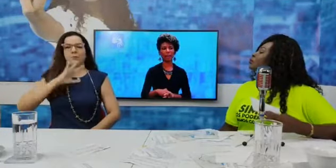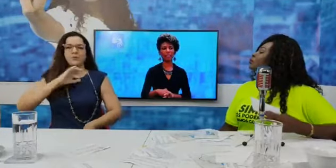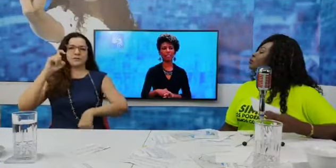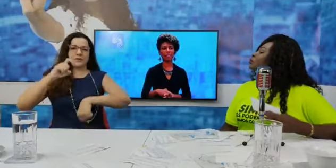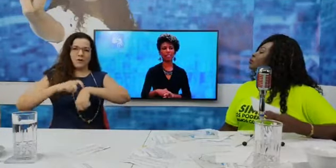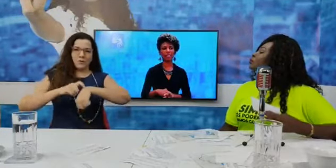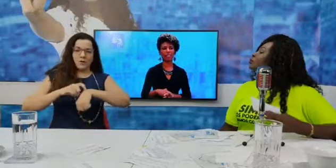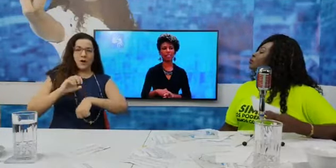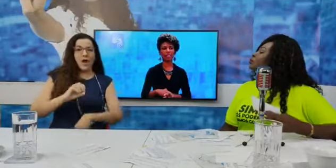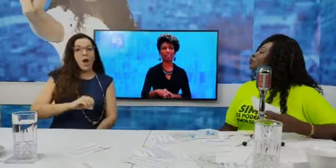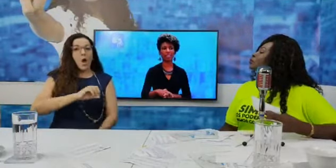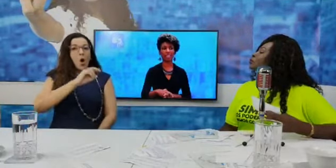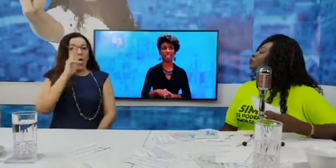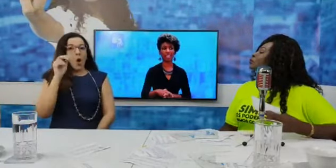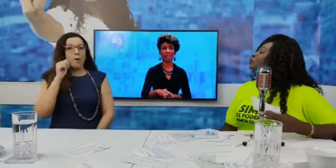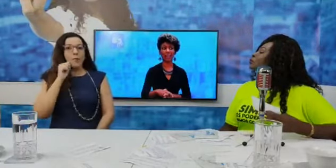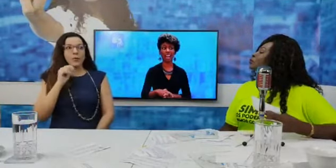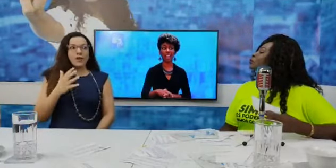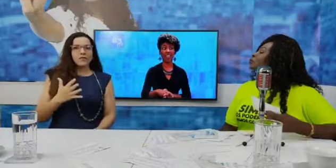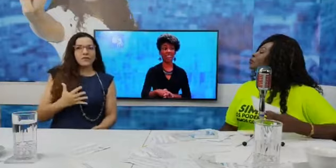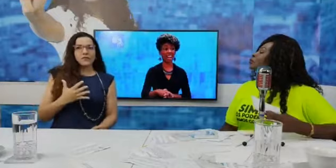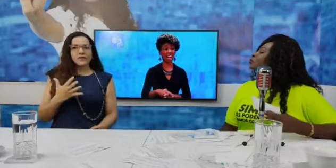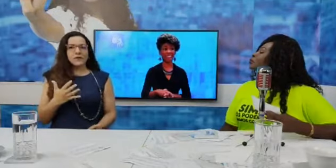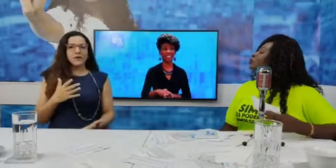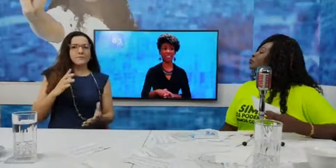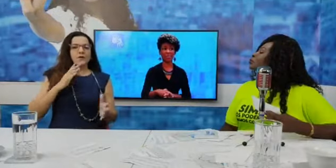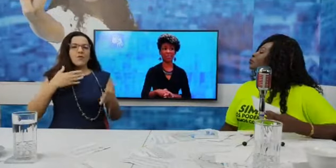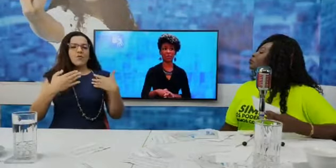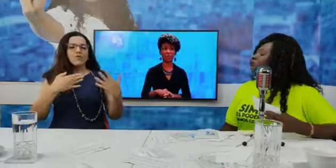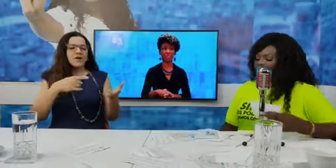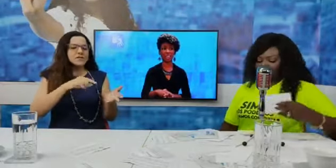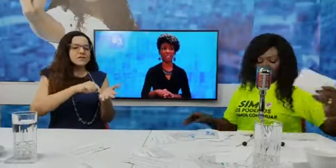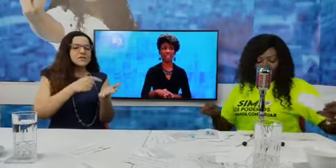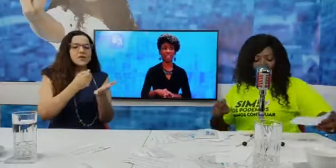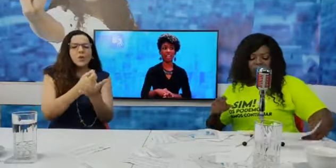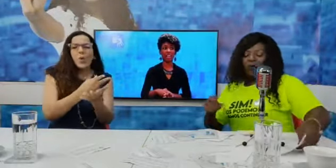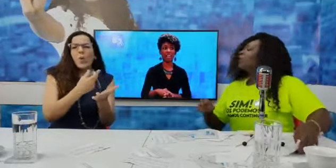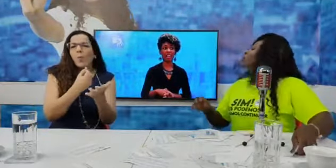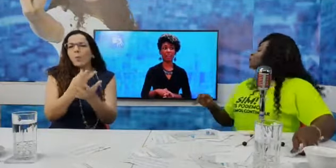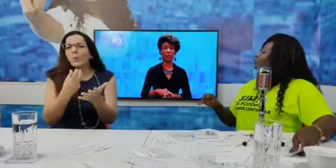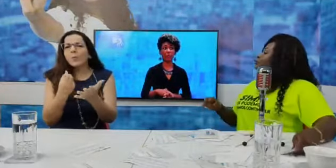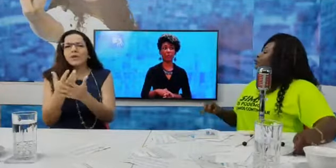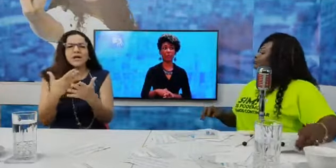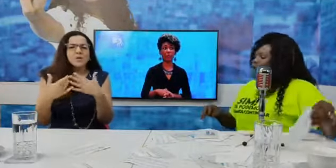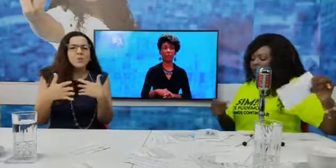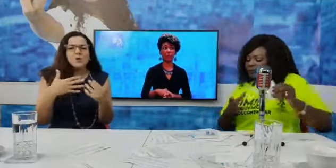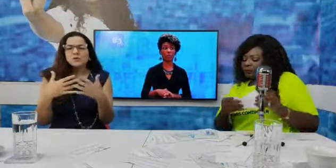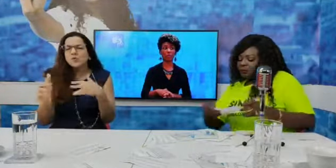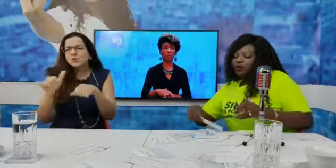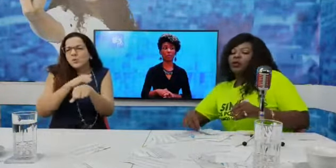ela e fizer essa simulação, ela já sabe na hora, você já pode ver.